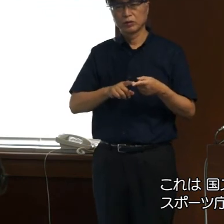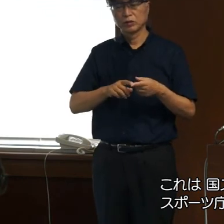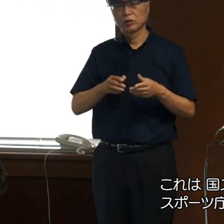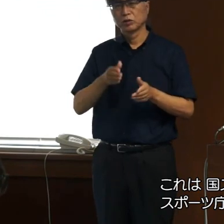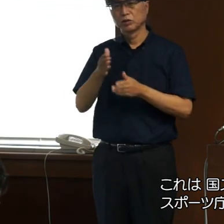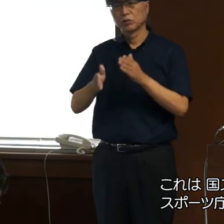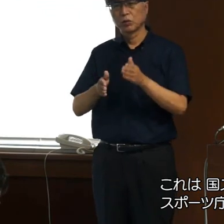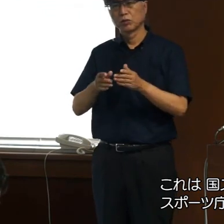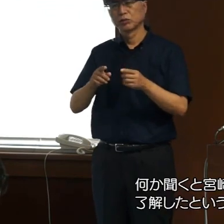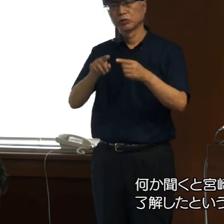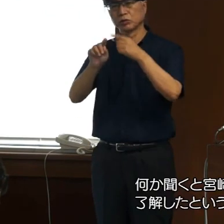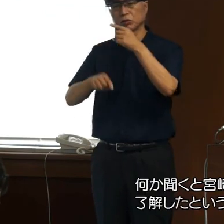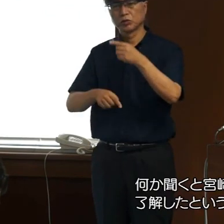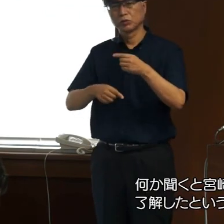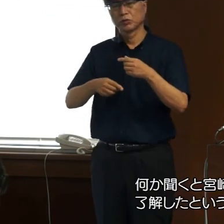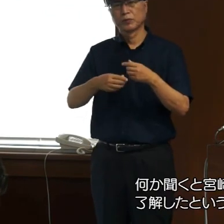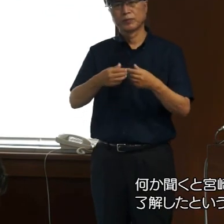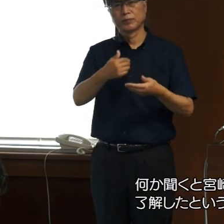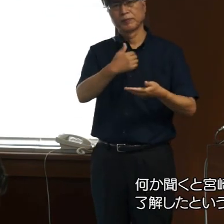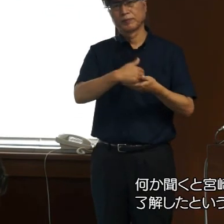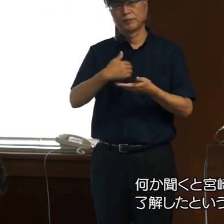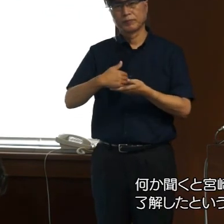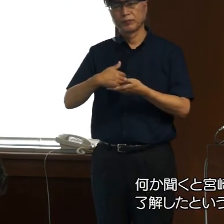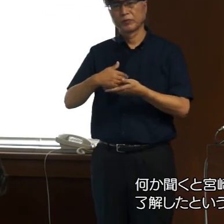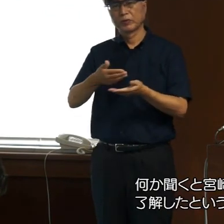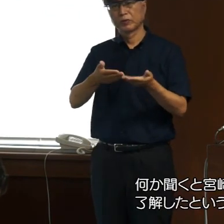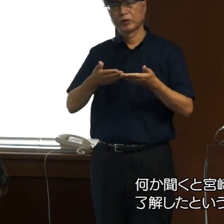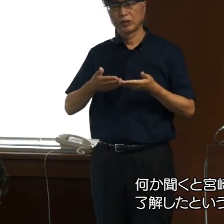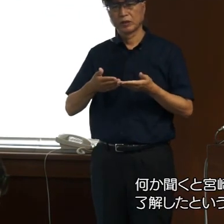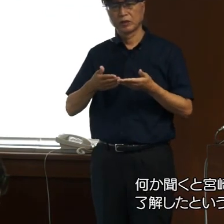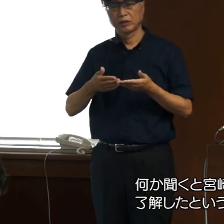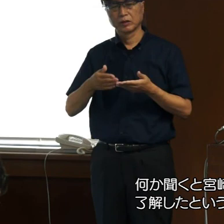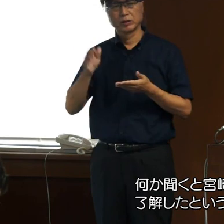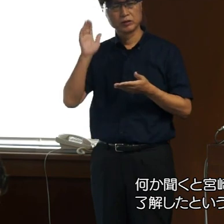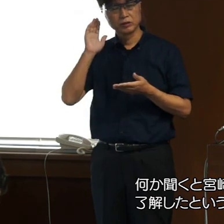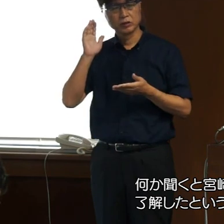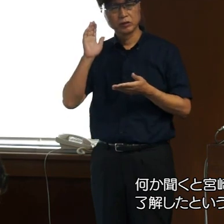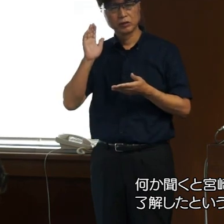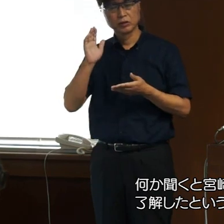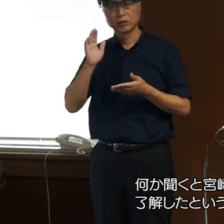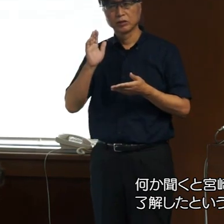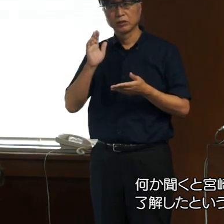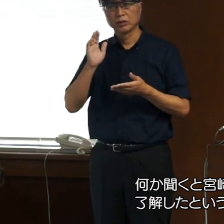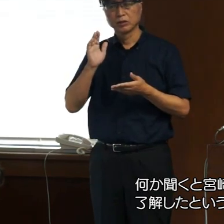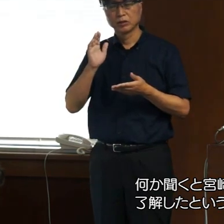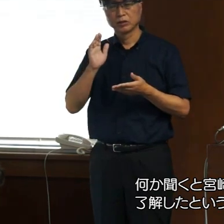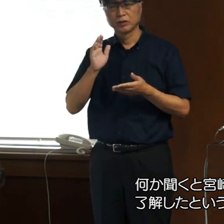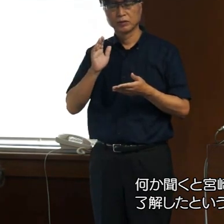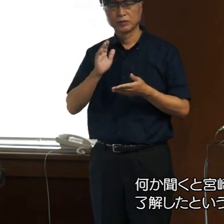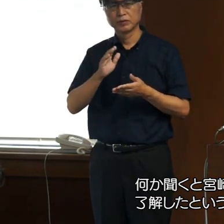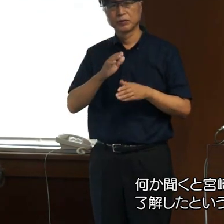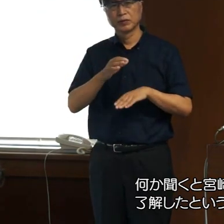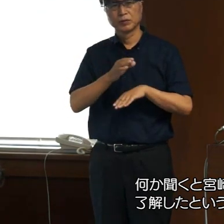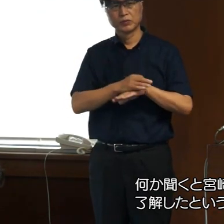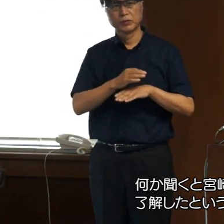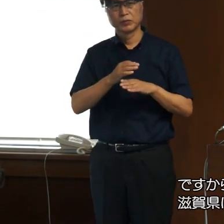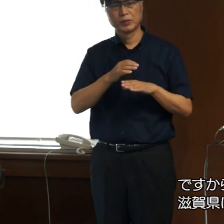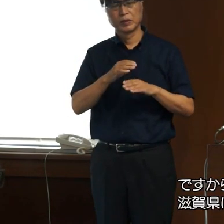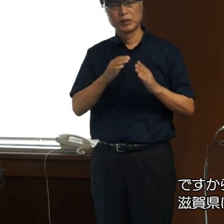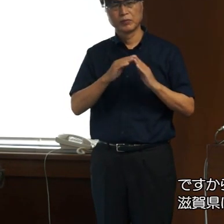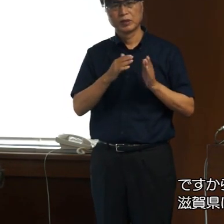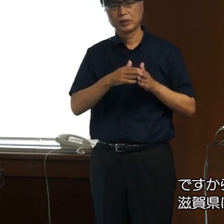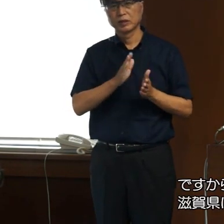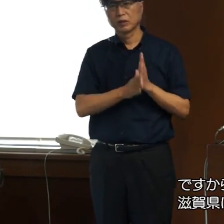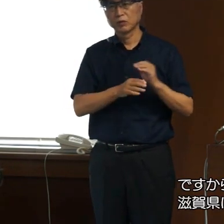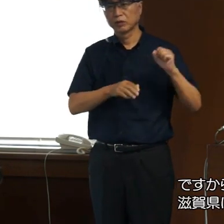との要請を受けて、でなんか聞くと宮崎県もなんか了解したというふうに聞いています。